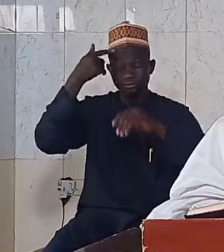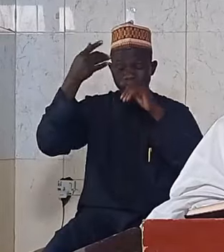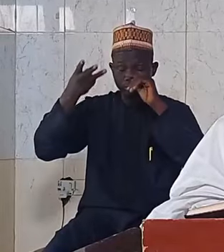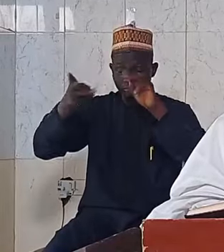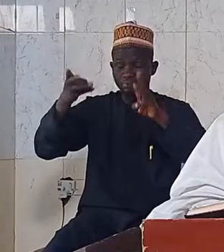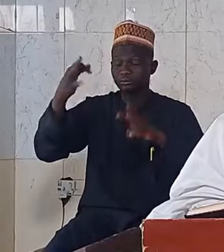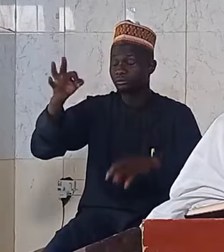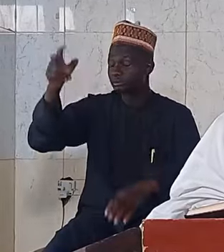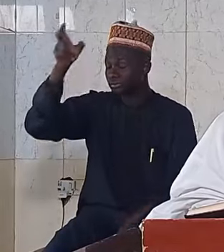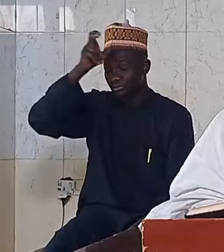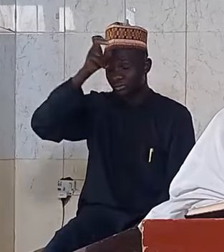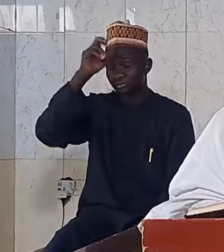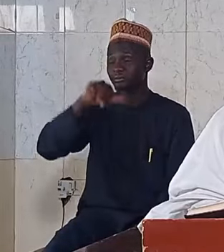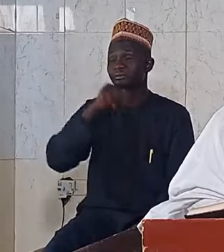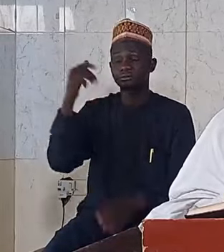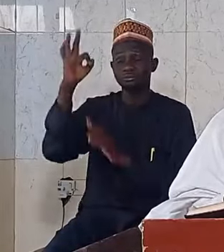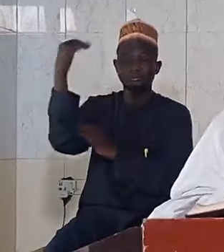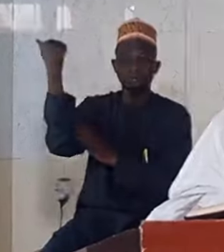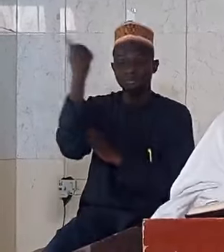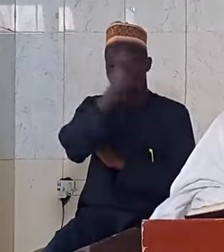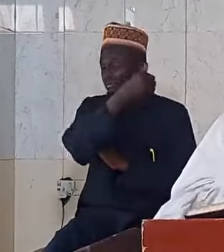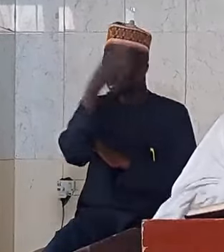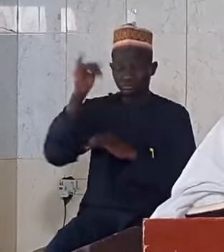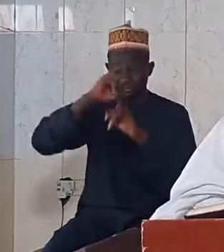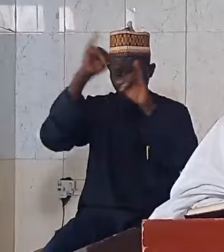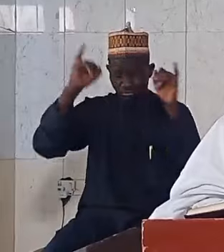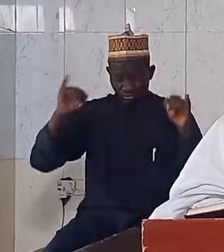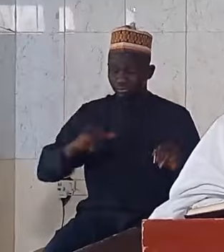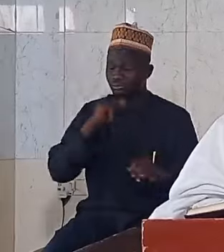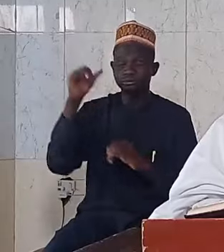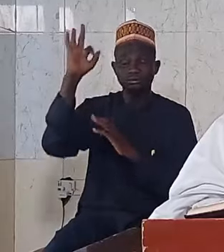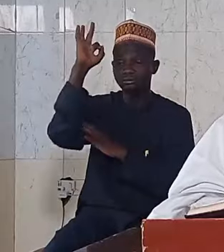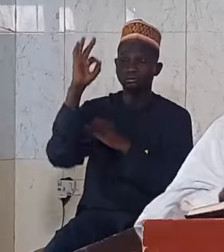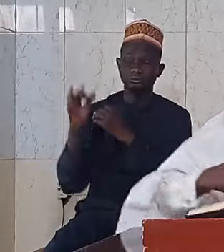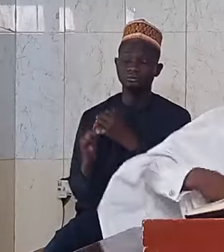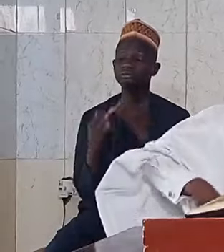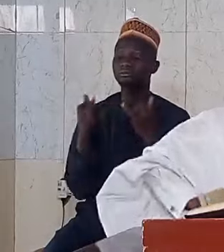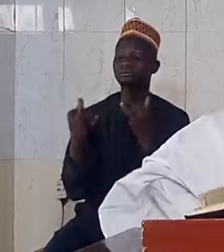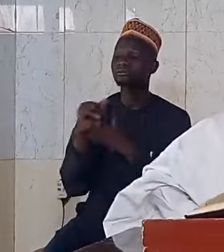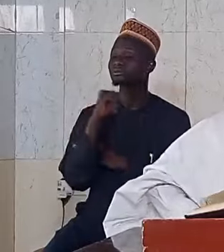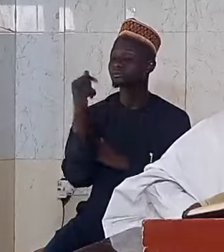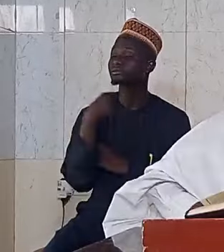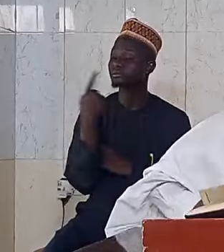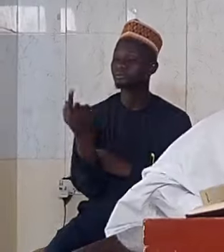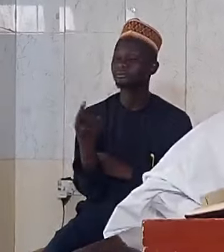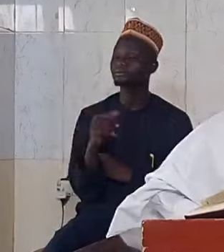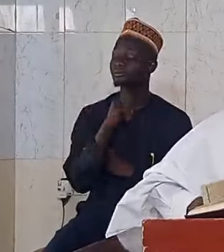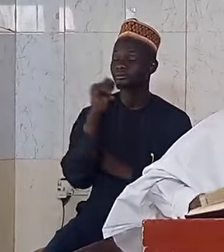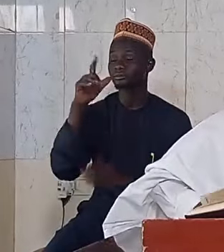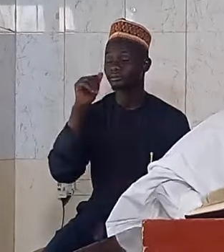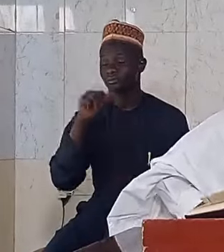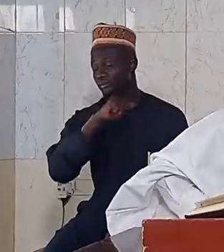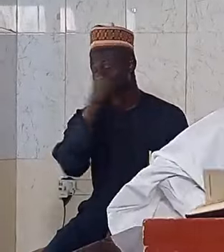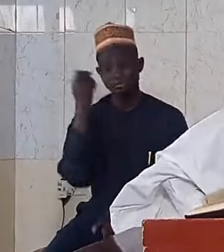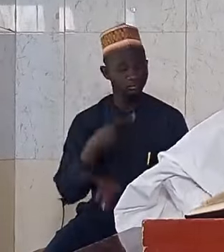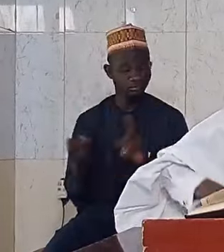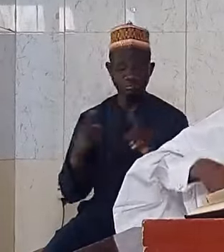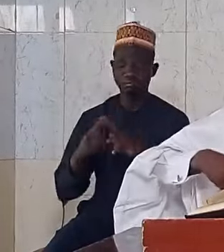dan daukaka dagutu shine duk abun bauta wanda ba Allah ba nan ba a fadi daya ba ba lata ba ba uzza